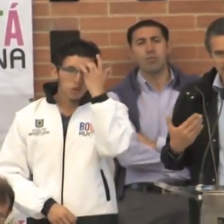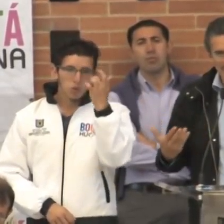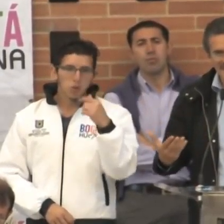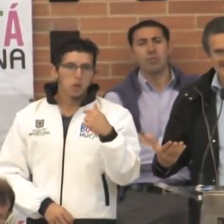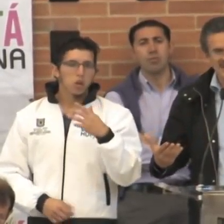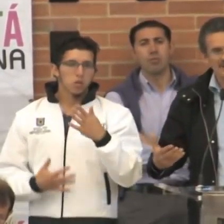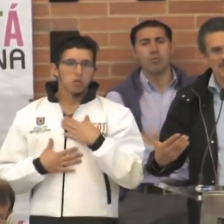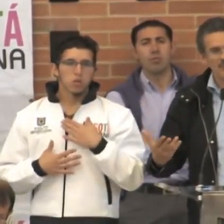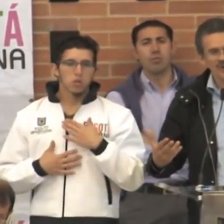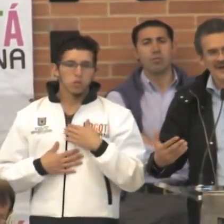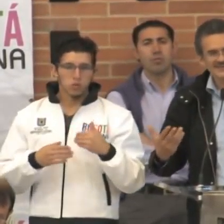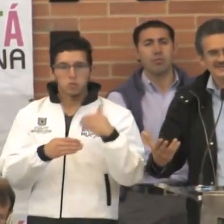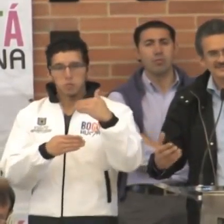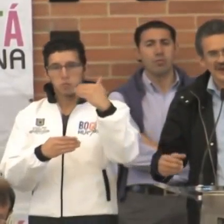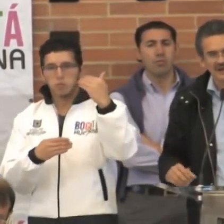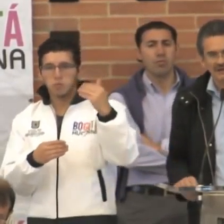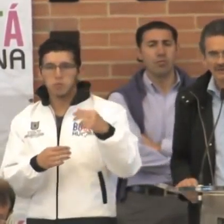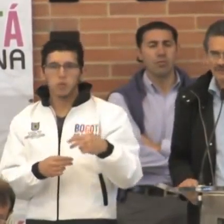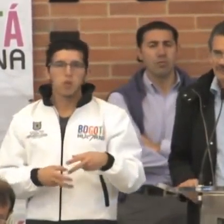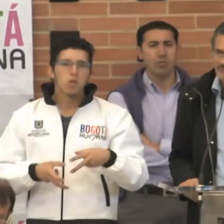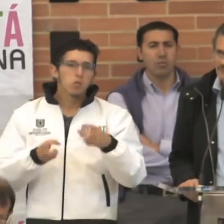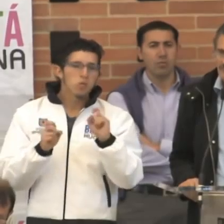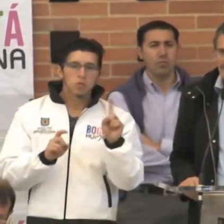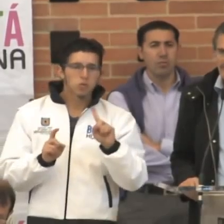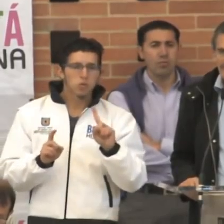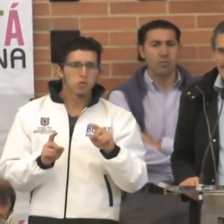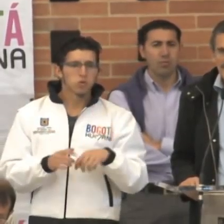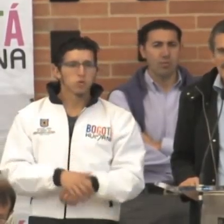nuestra cultura raizal, popular, ancestral,